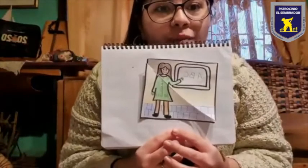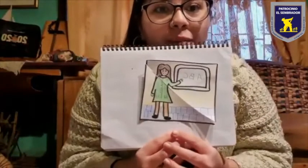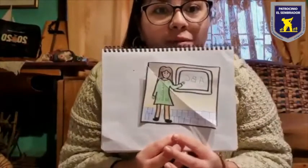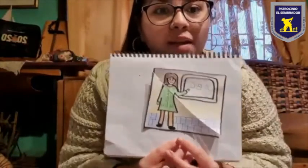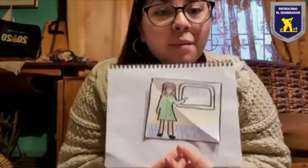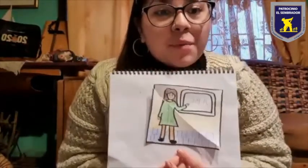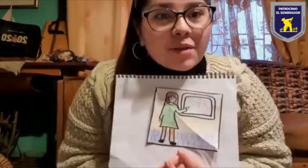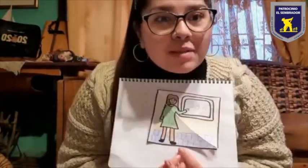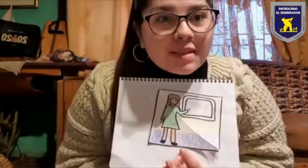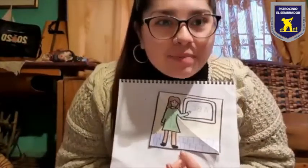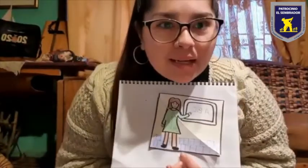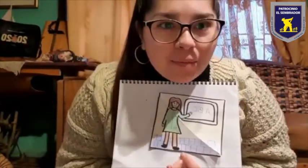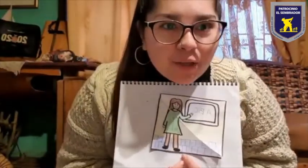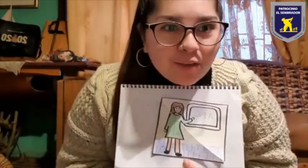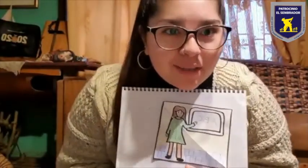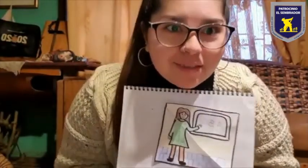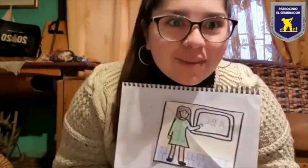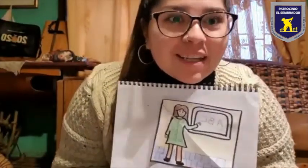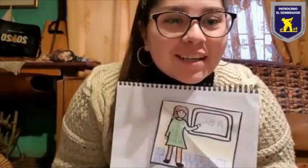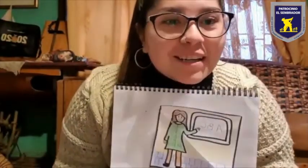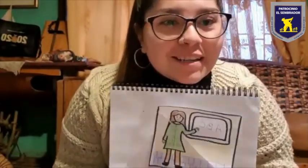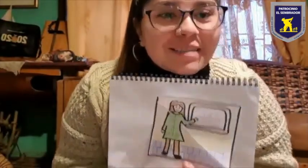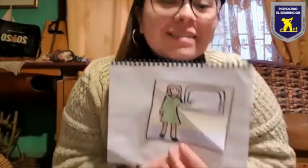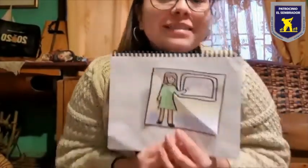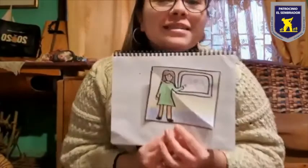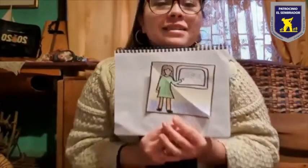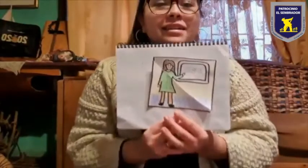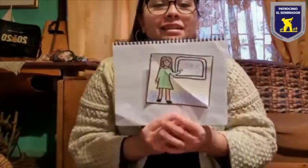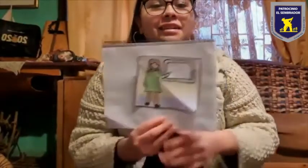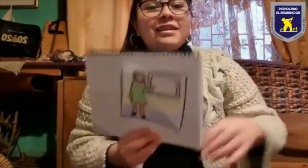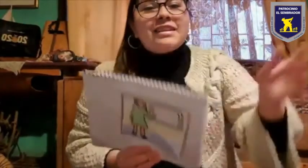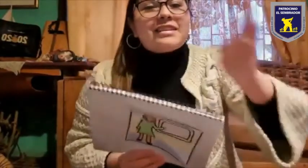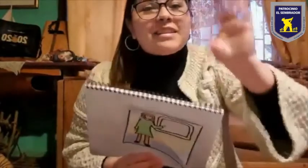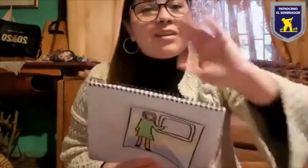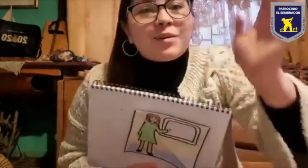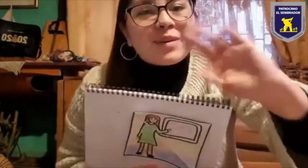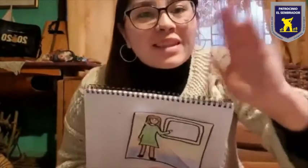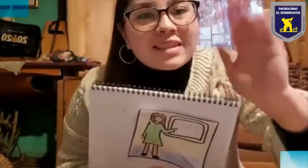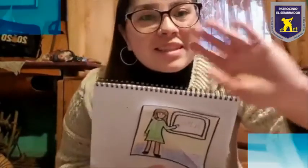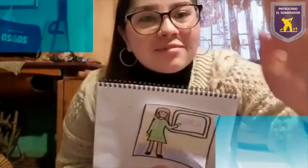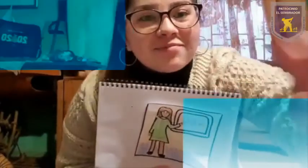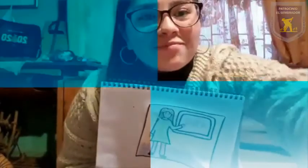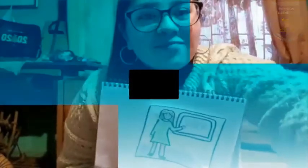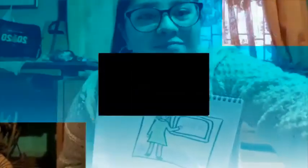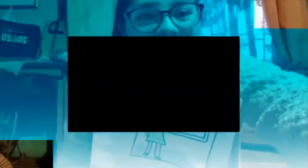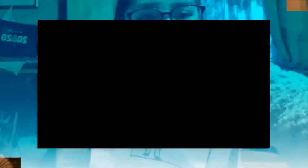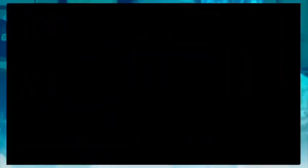Nos vemos la próxima semana porque hoy es viernes. Chao, cuídense.